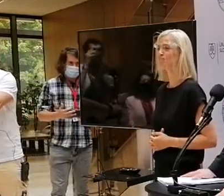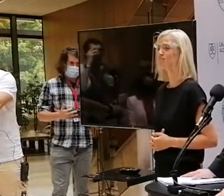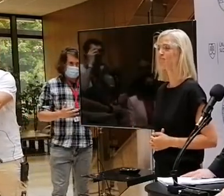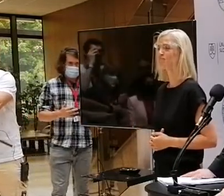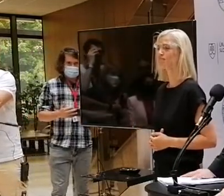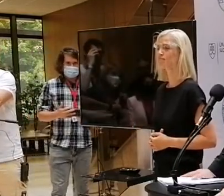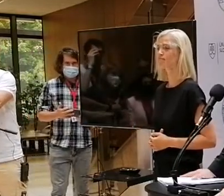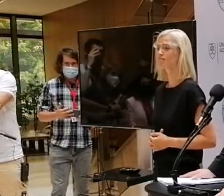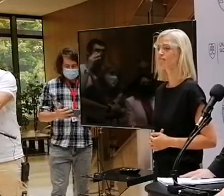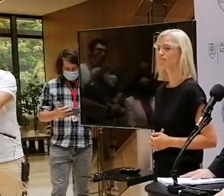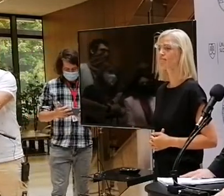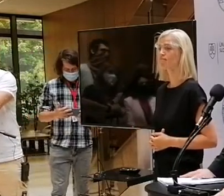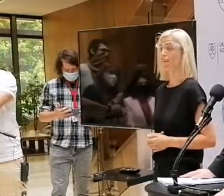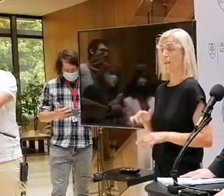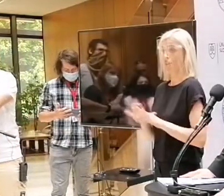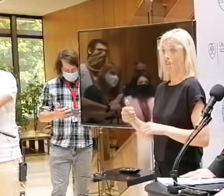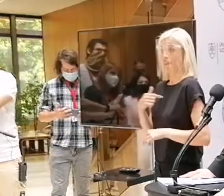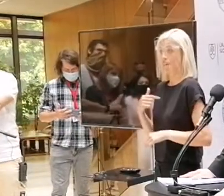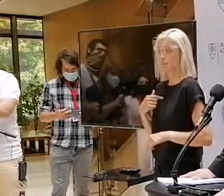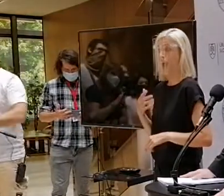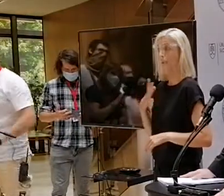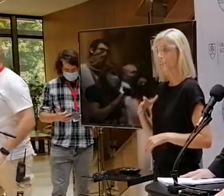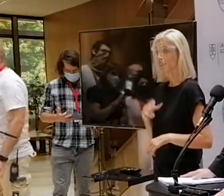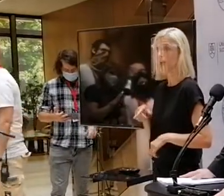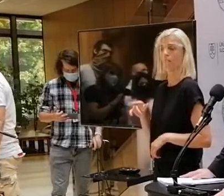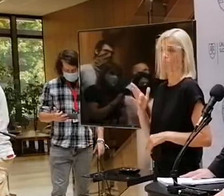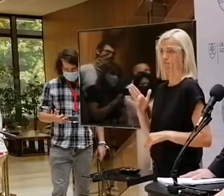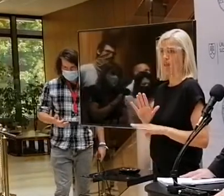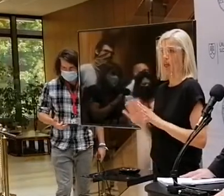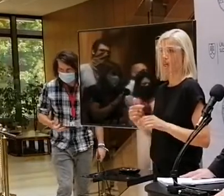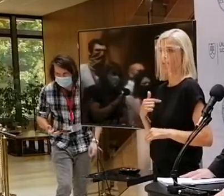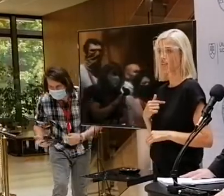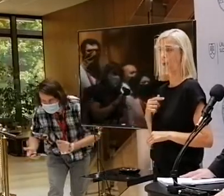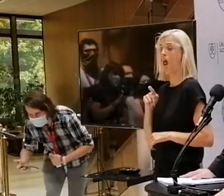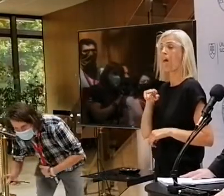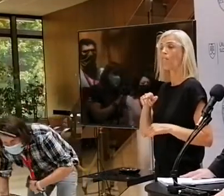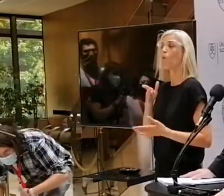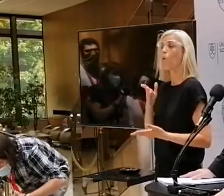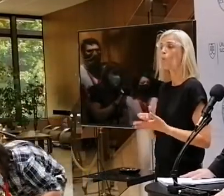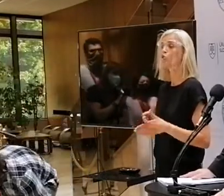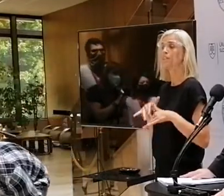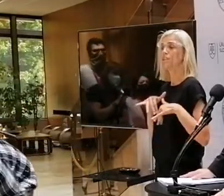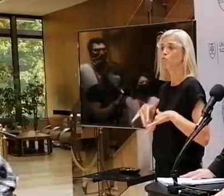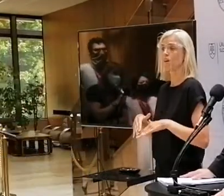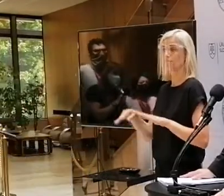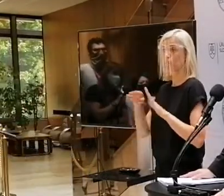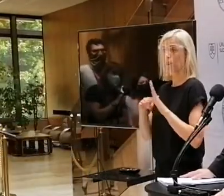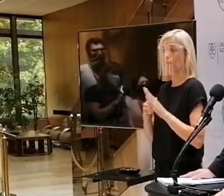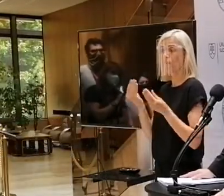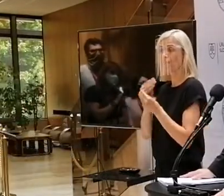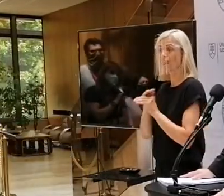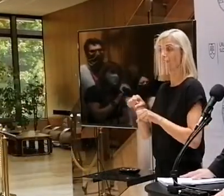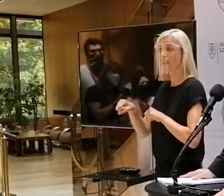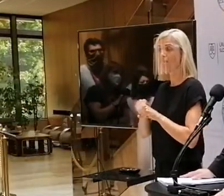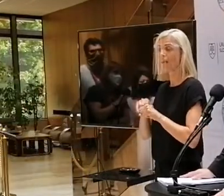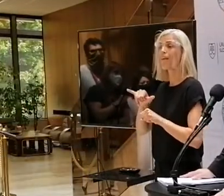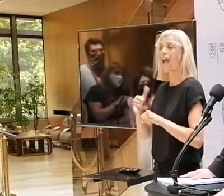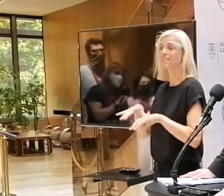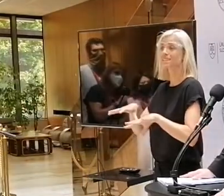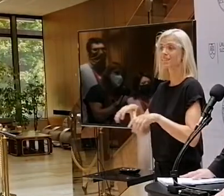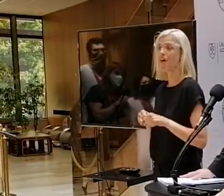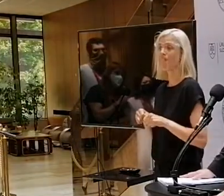No, nielen ja trvám, ale ako vravím, on už je súčasťou aj programov vyhlásenia vlády, aj schválenej